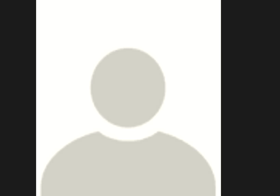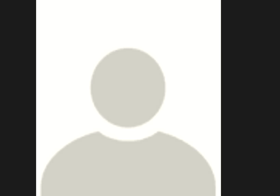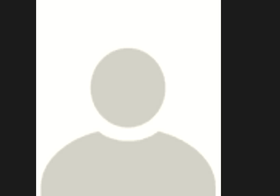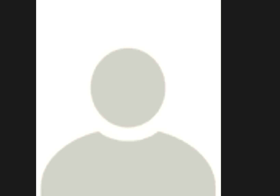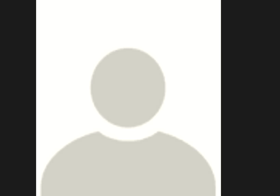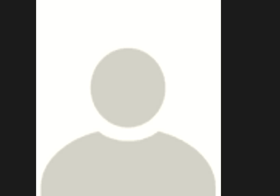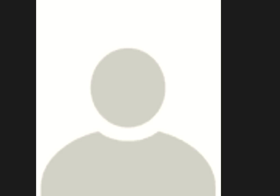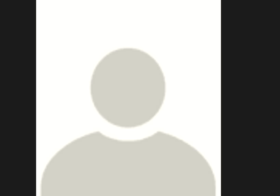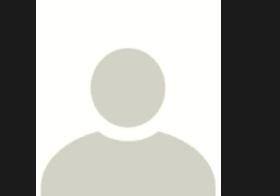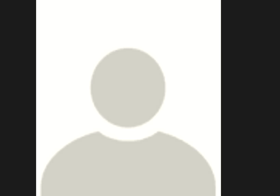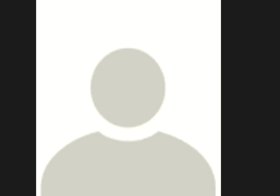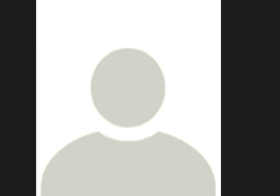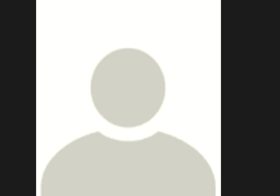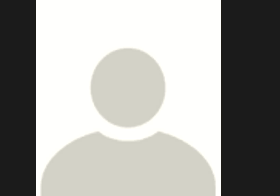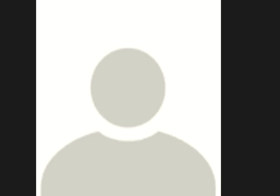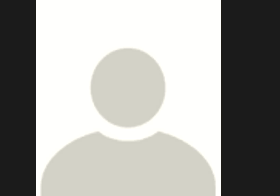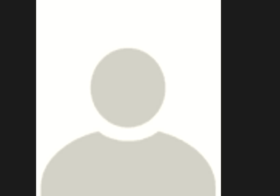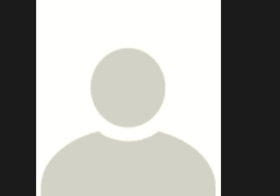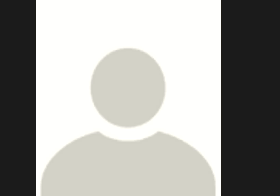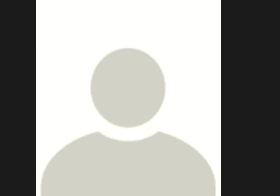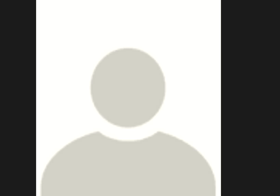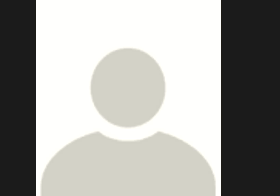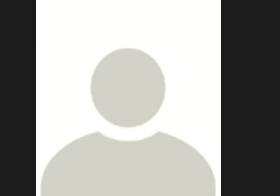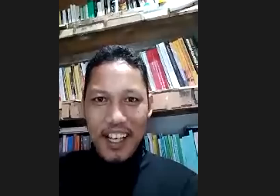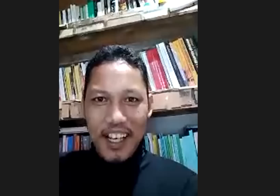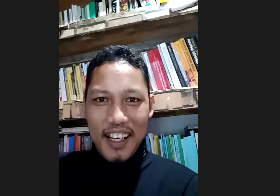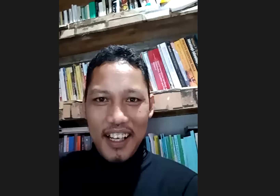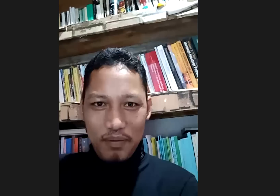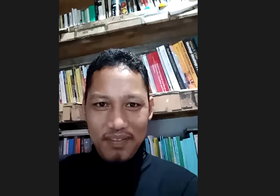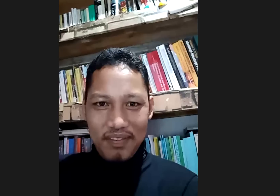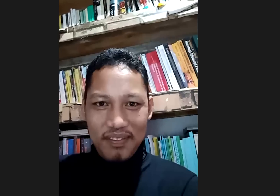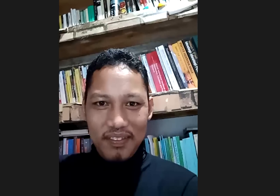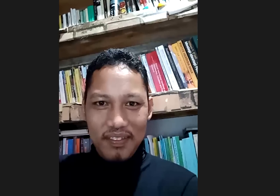Selamat ya, sukses acaranya. Iya.